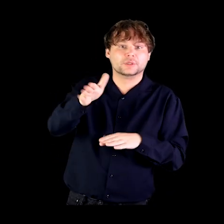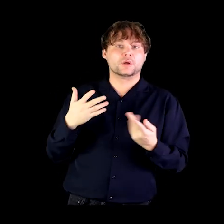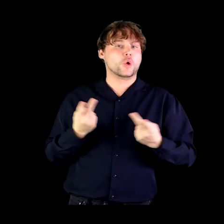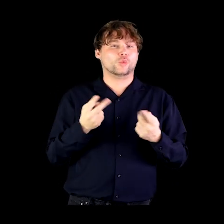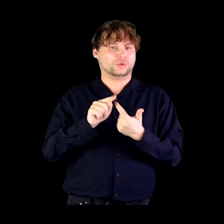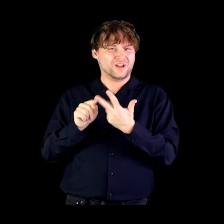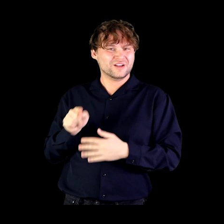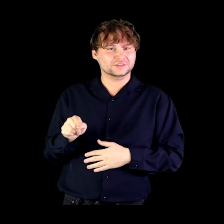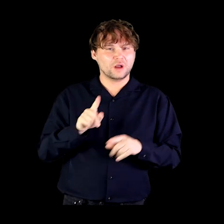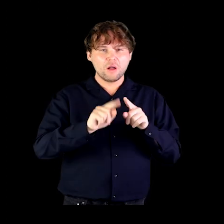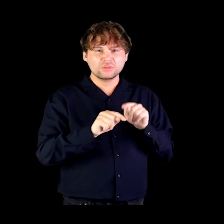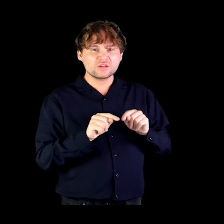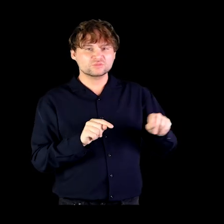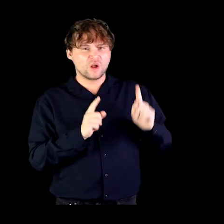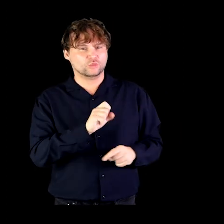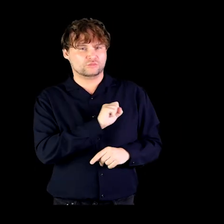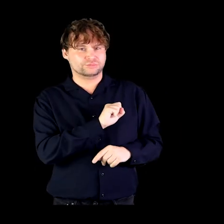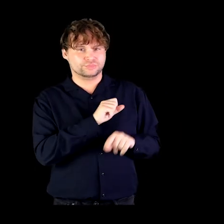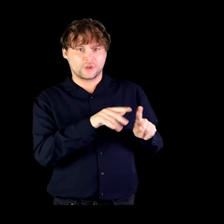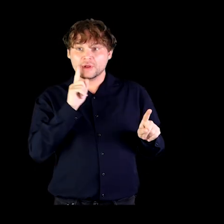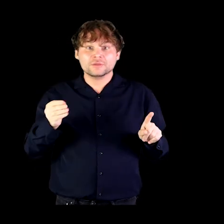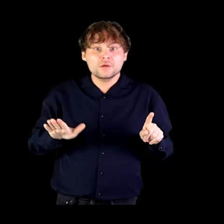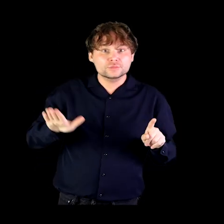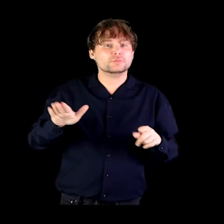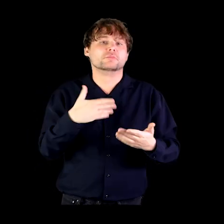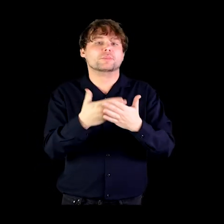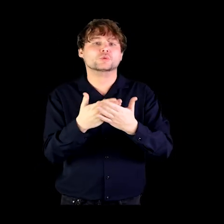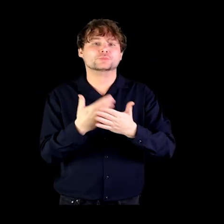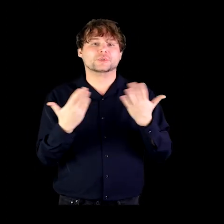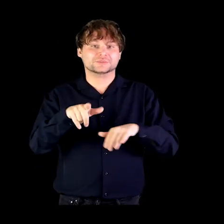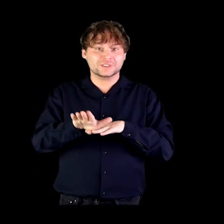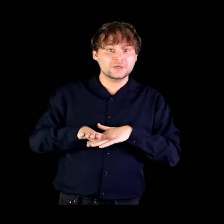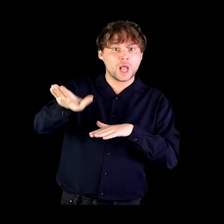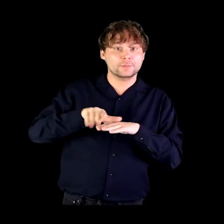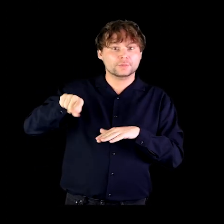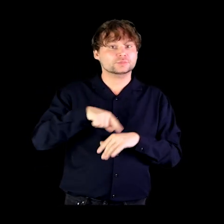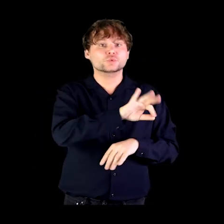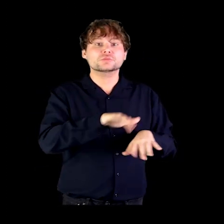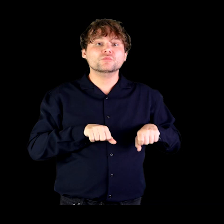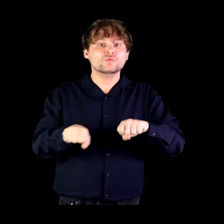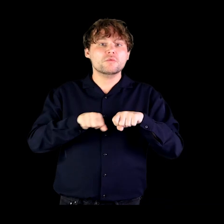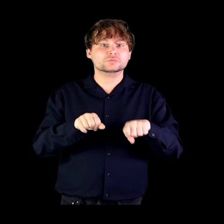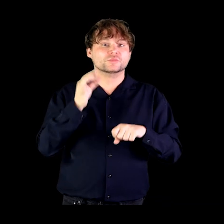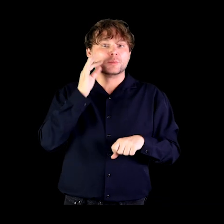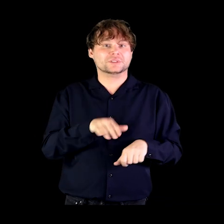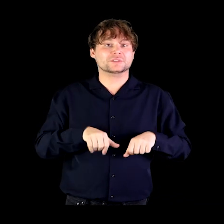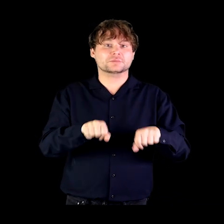Menschen mit Behinderung, wie zum Beispiel Barrierefreiheit, wie zum Beispiel eine Rampe, nutzen eigentlich auch allen